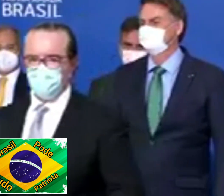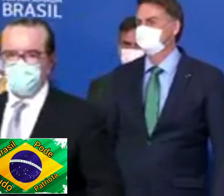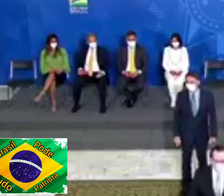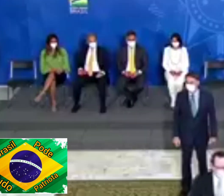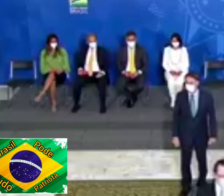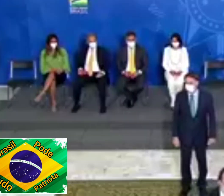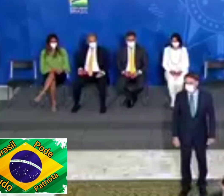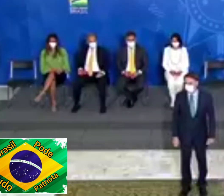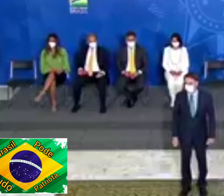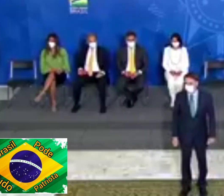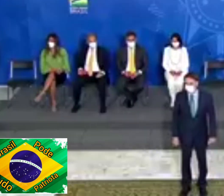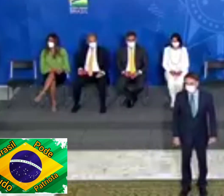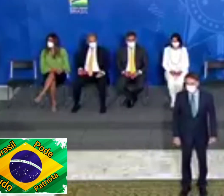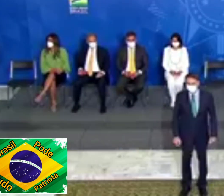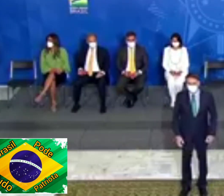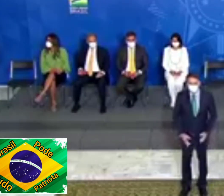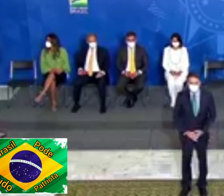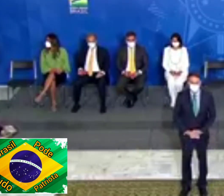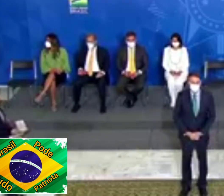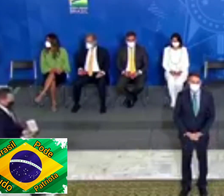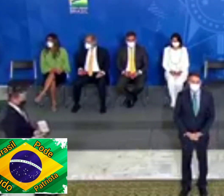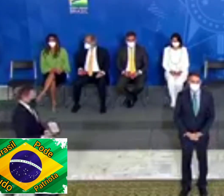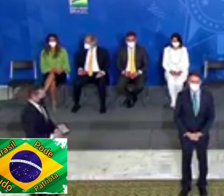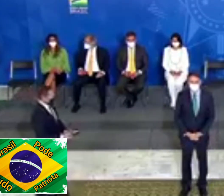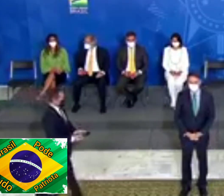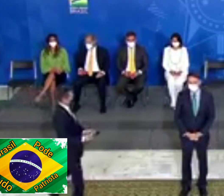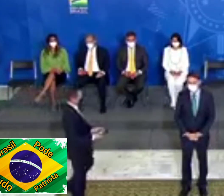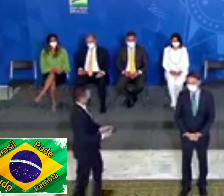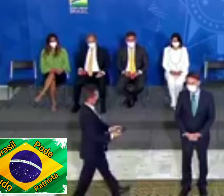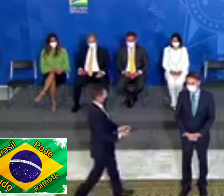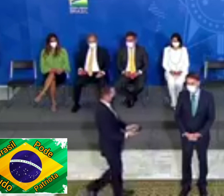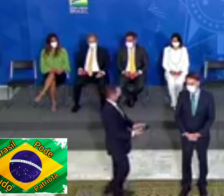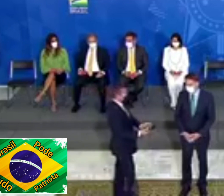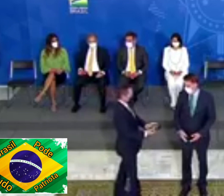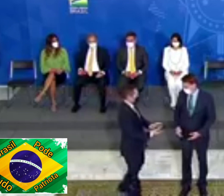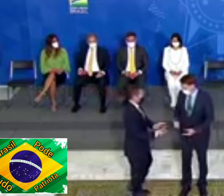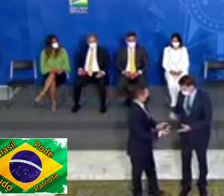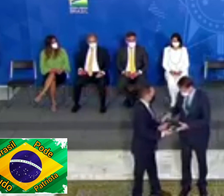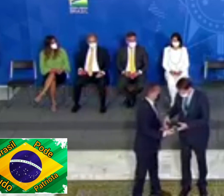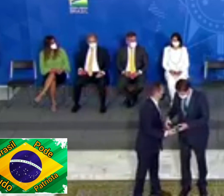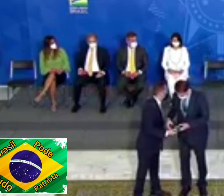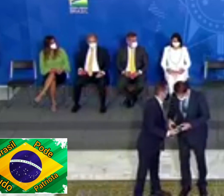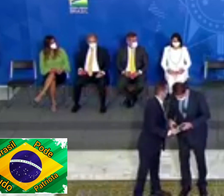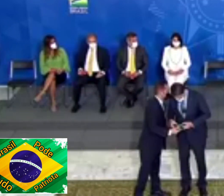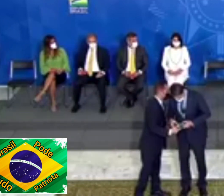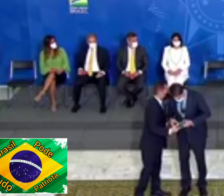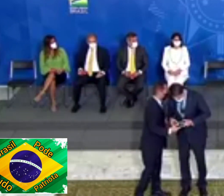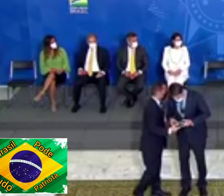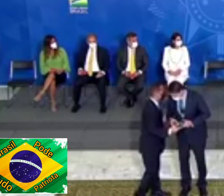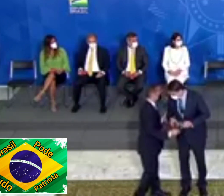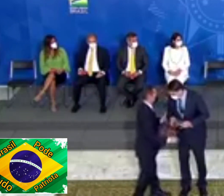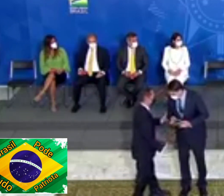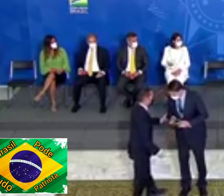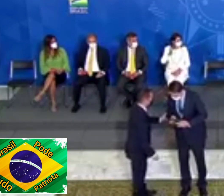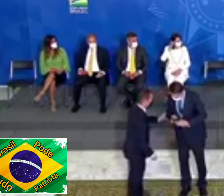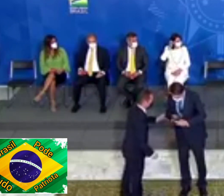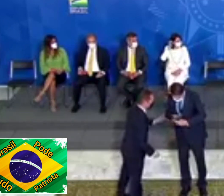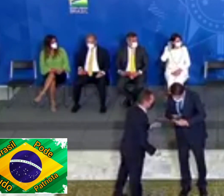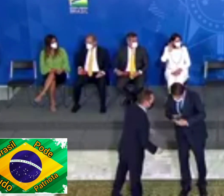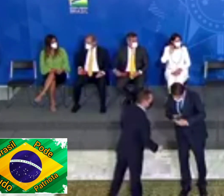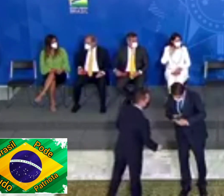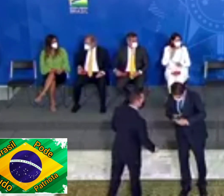E, por fim, Dr. Luiz Henrique Silva Borsato, médico cirurgião da Santa Casa